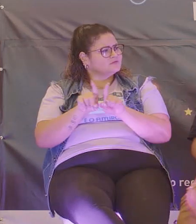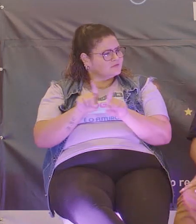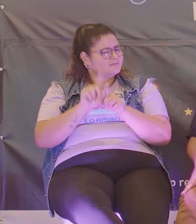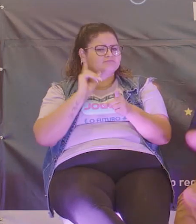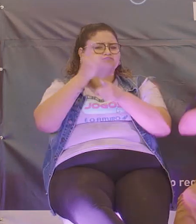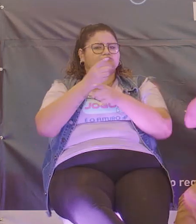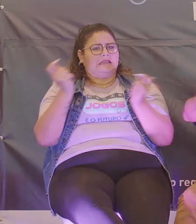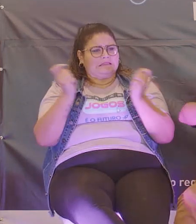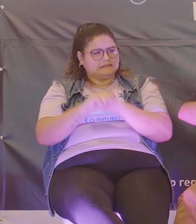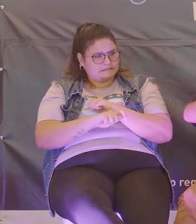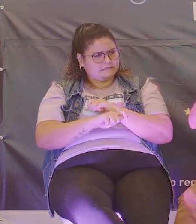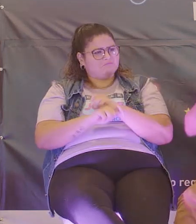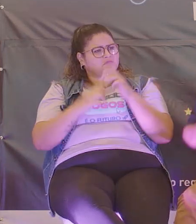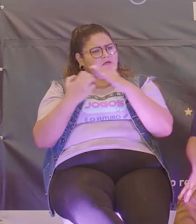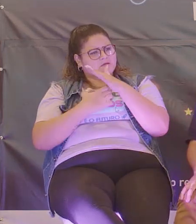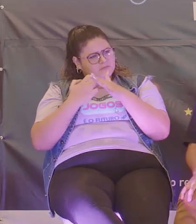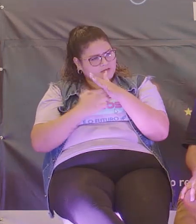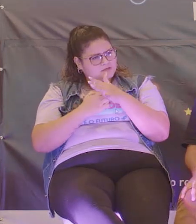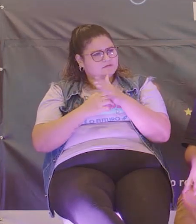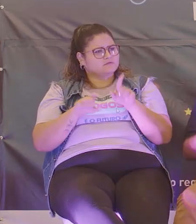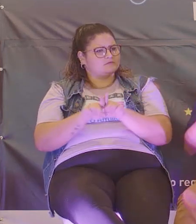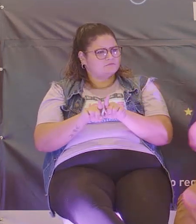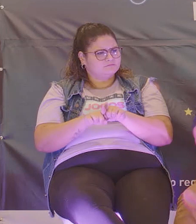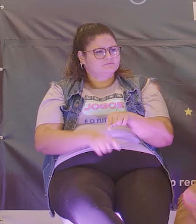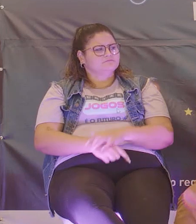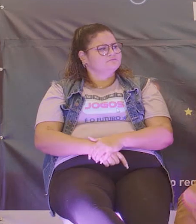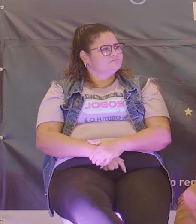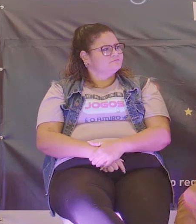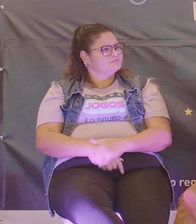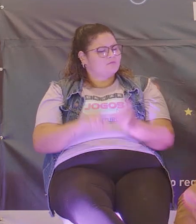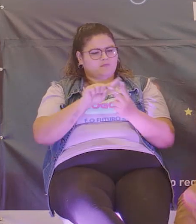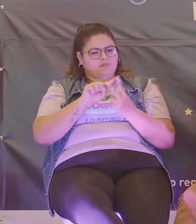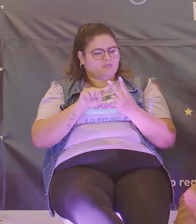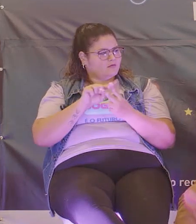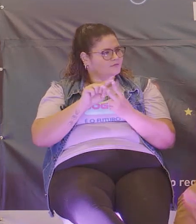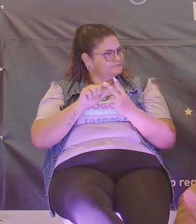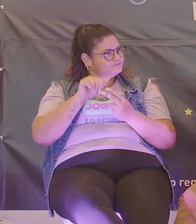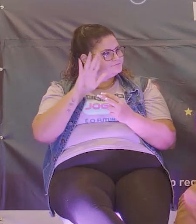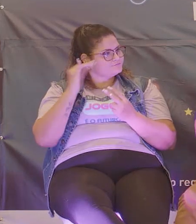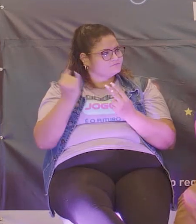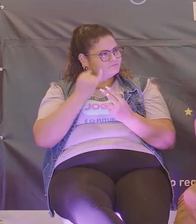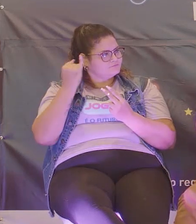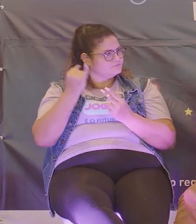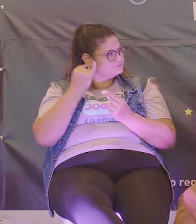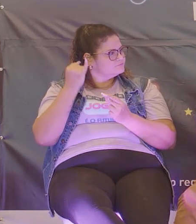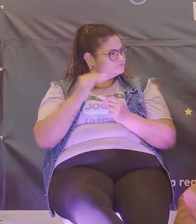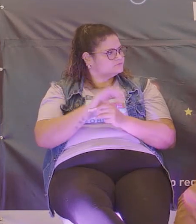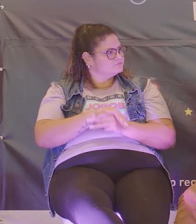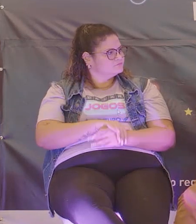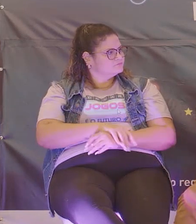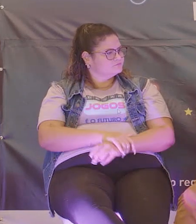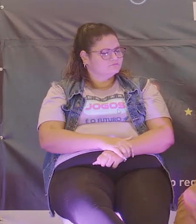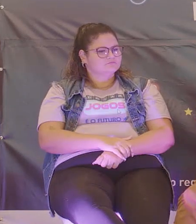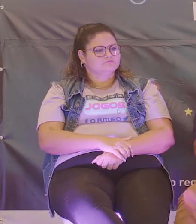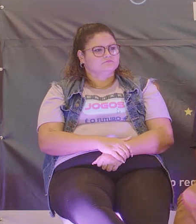consequentemente, achar o da empresa, achar o da gente lá. Então acho que são esses dois pontos assim que vocês podem procurar e estar em contato com a indústria como um